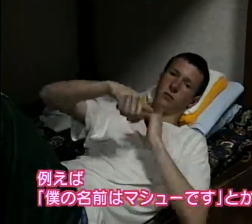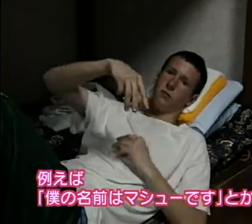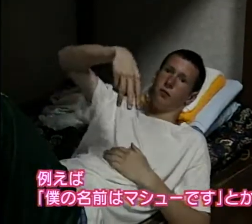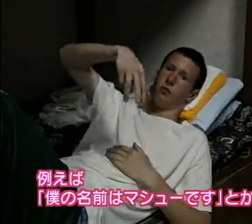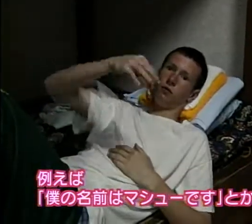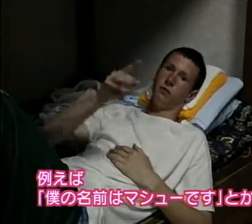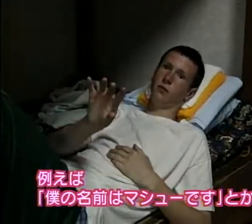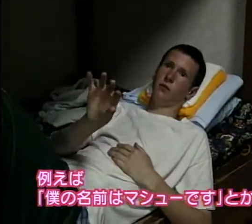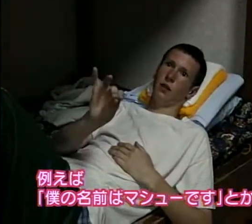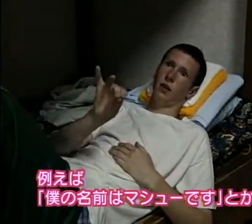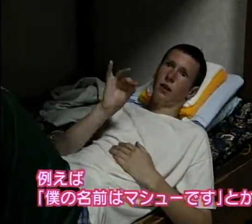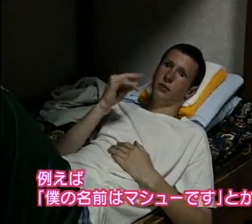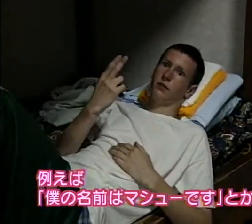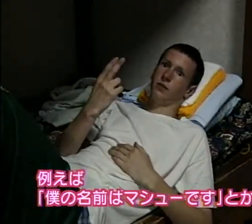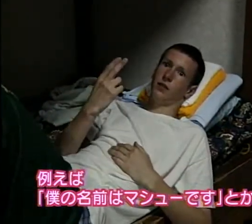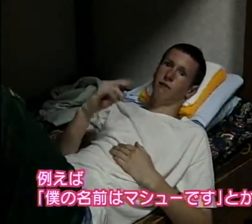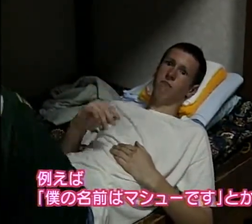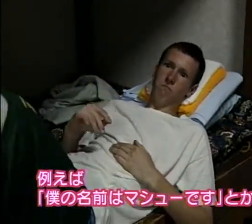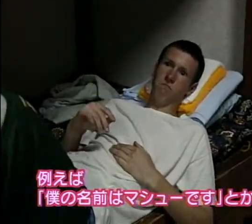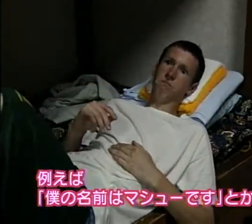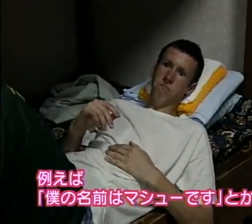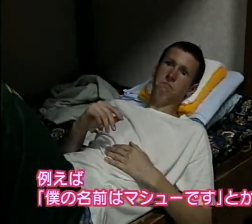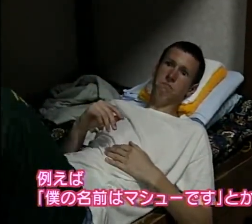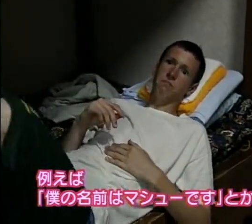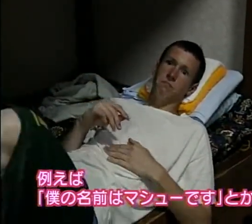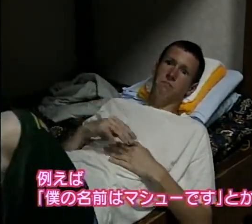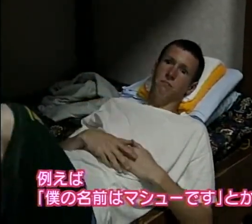名前とか、名前マシューとか、